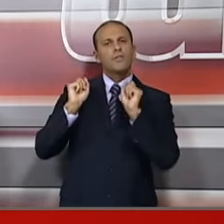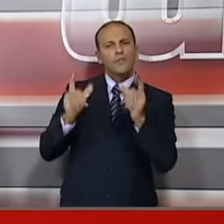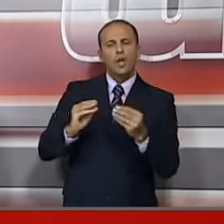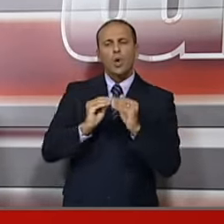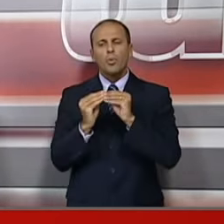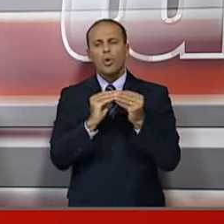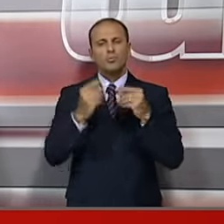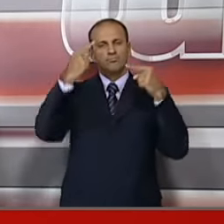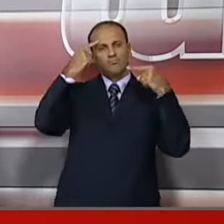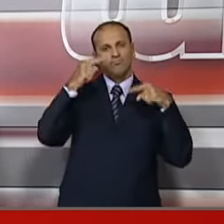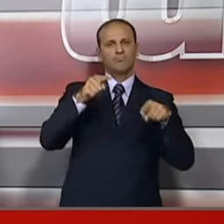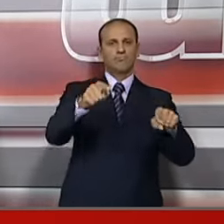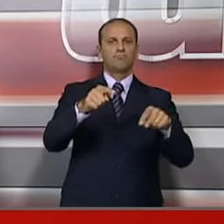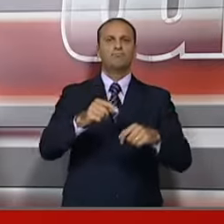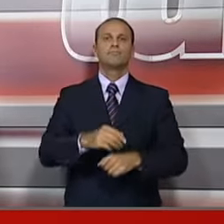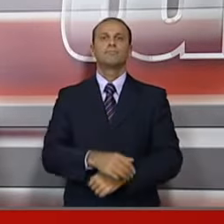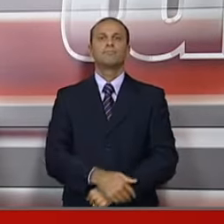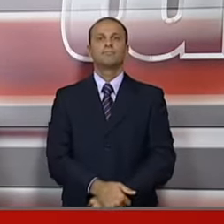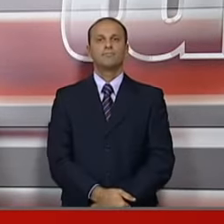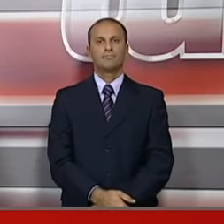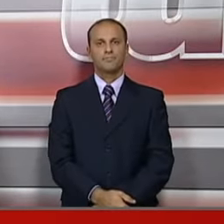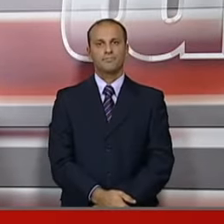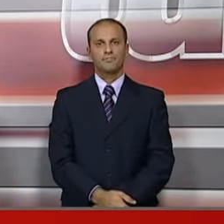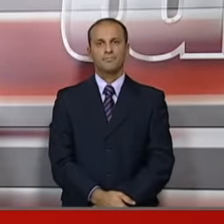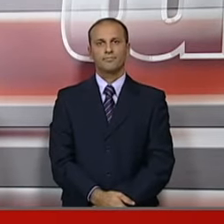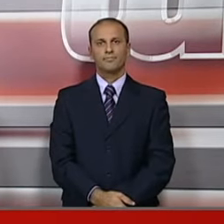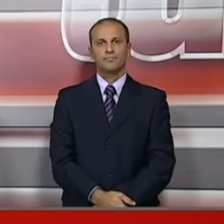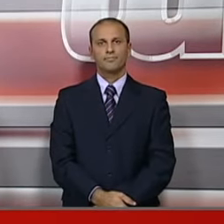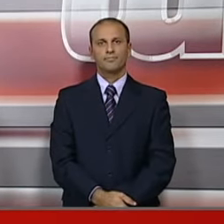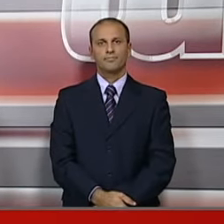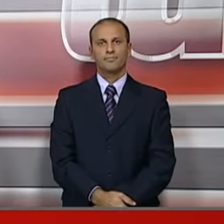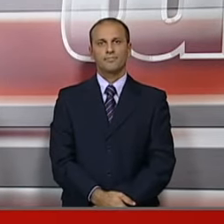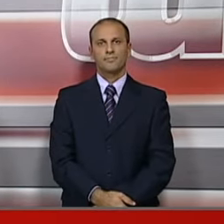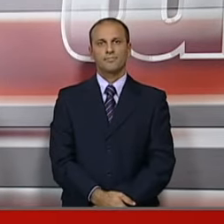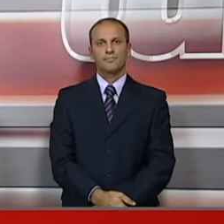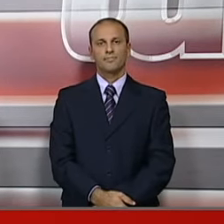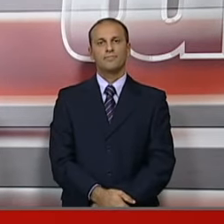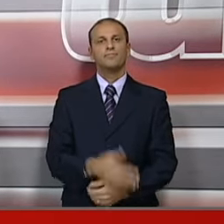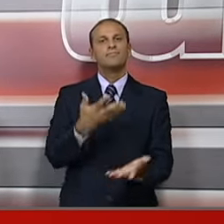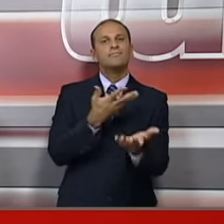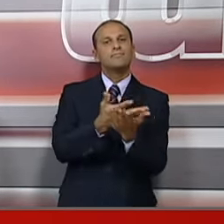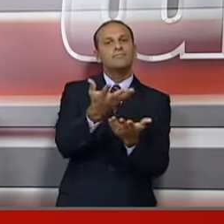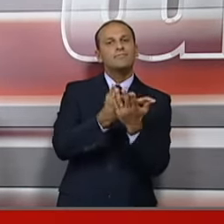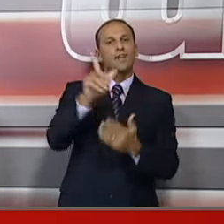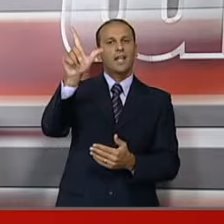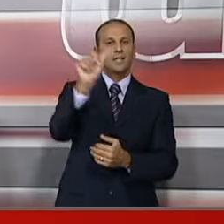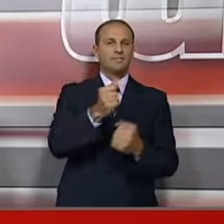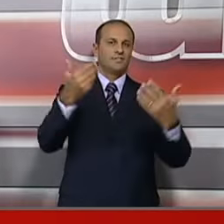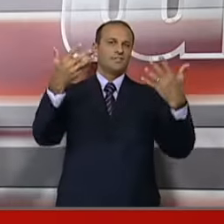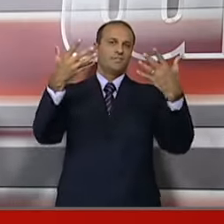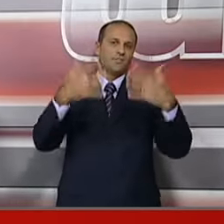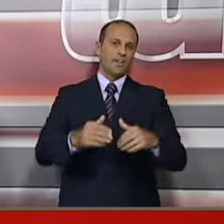l'operazione per la dismissione dell'immobile è tutto per questa edizione